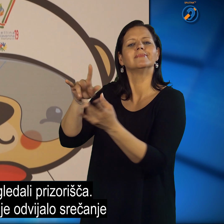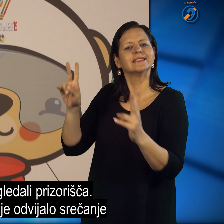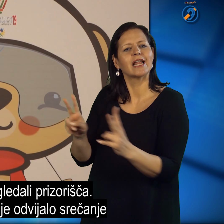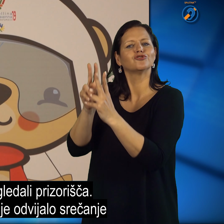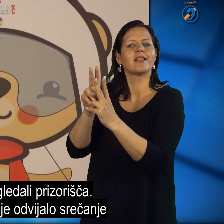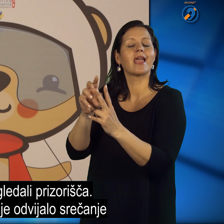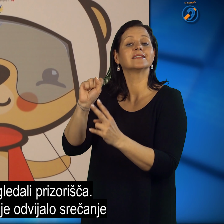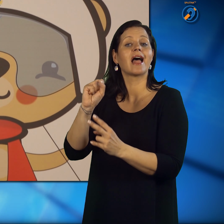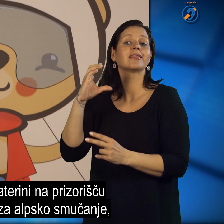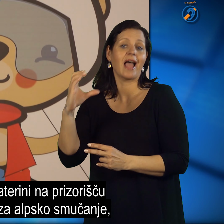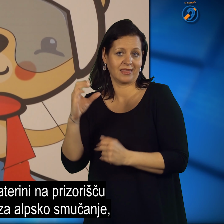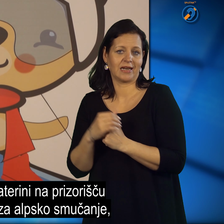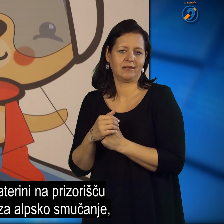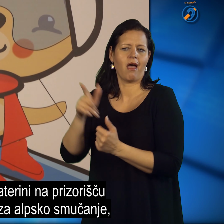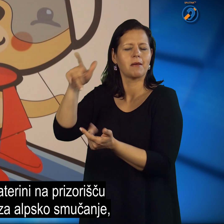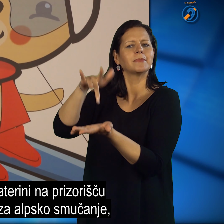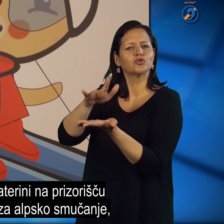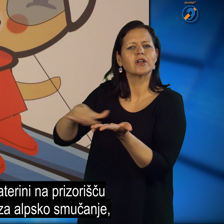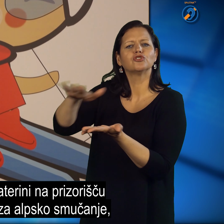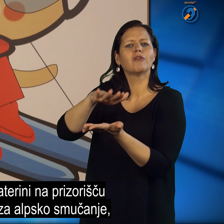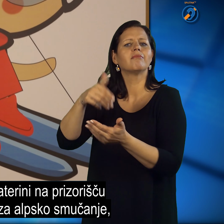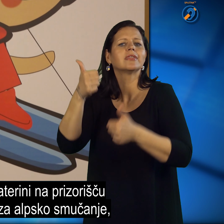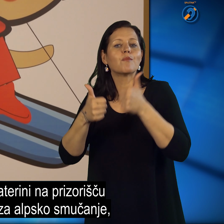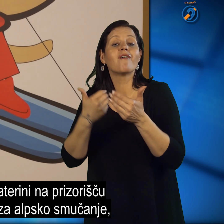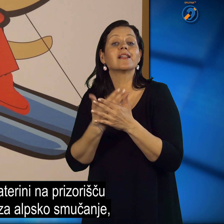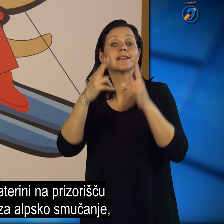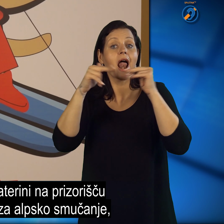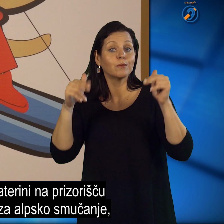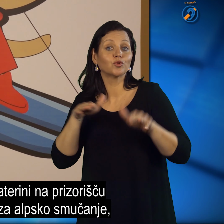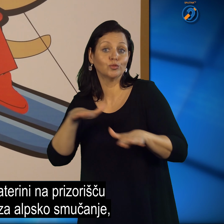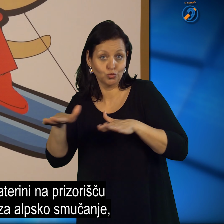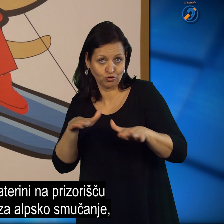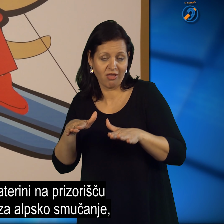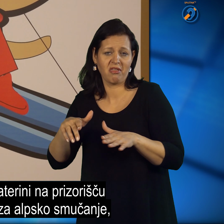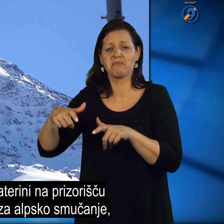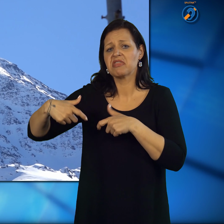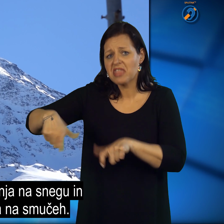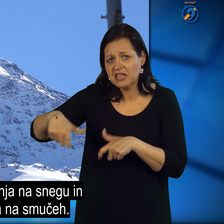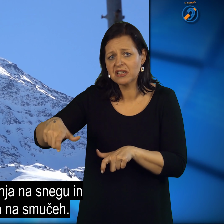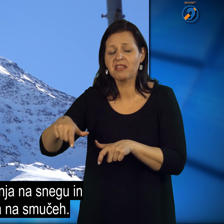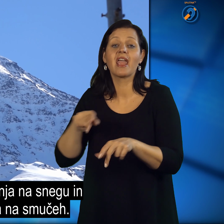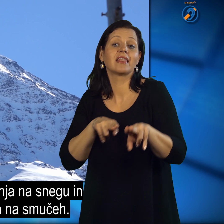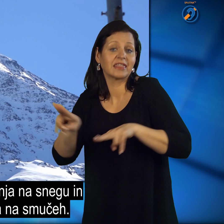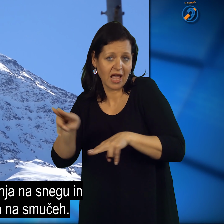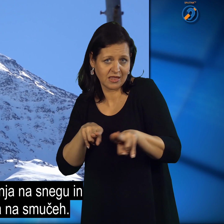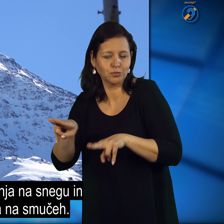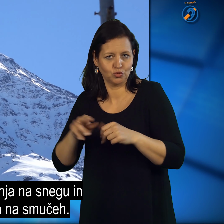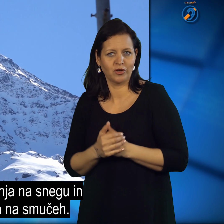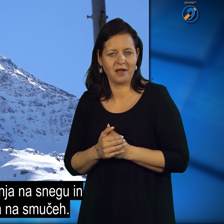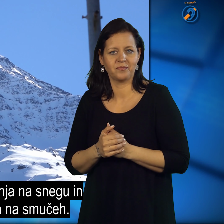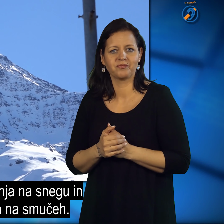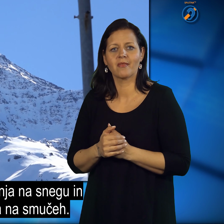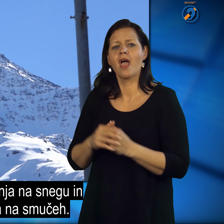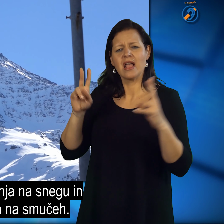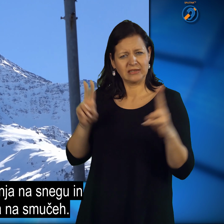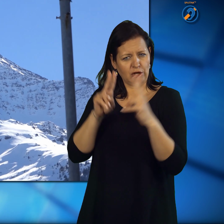Najprej se je odvijalo srečanje v Santa Catarini na prizorišču tekmovanj za alpsko smučanje, deskanja na snegu in